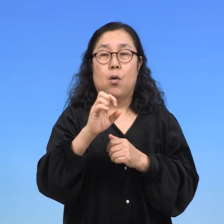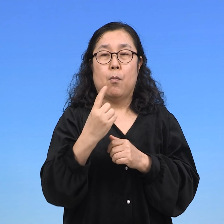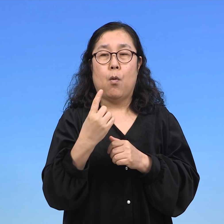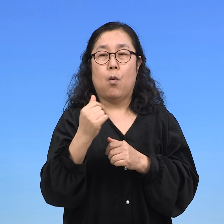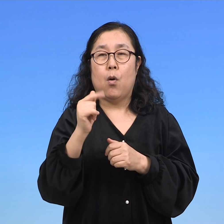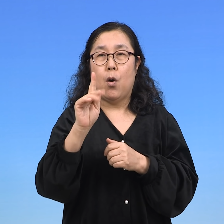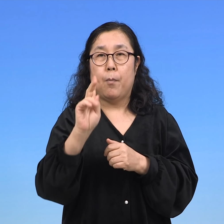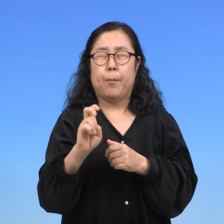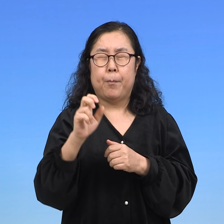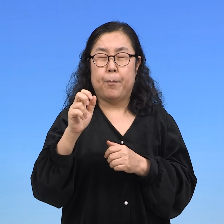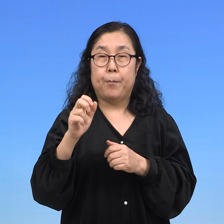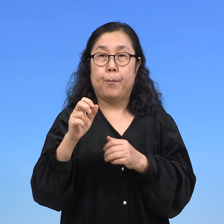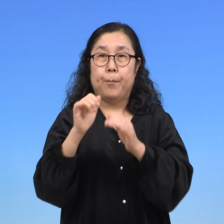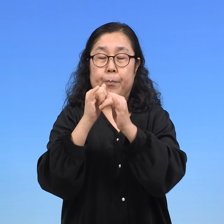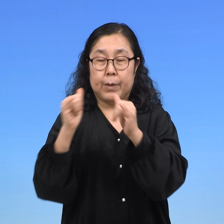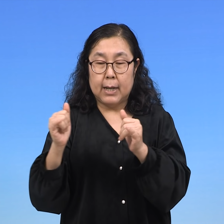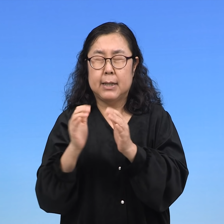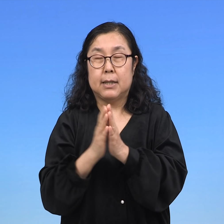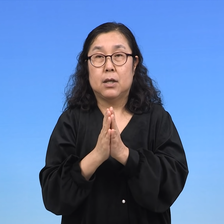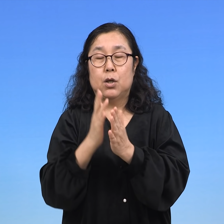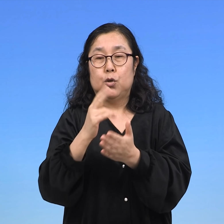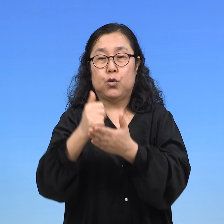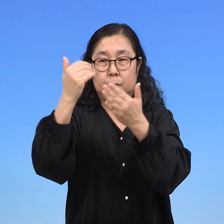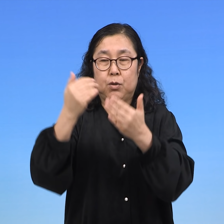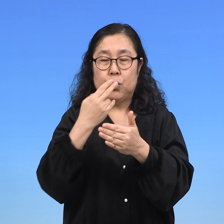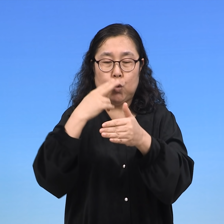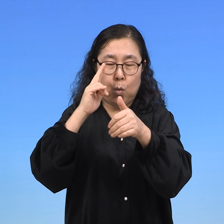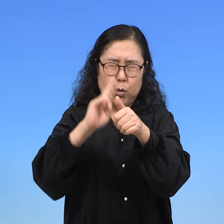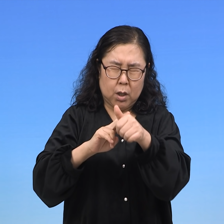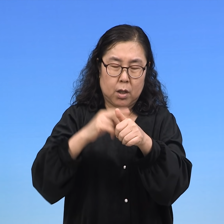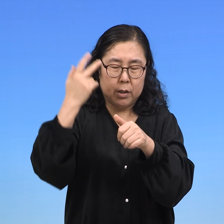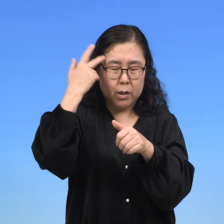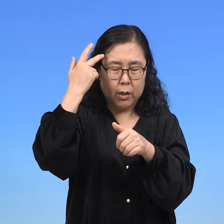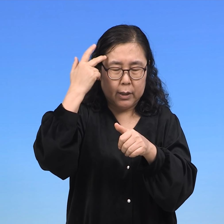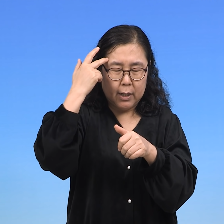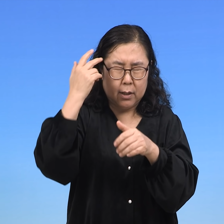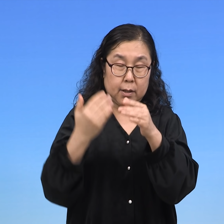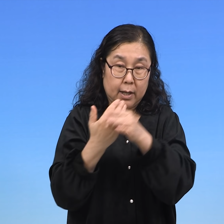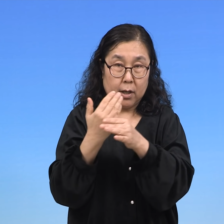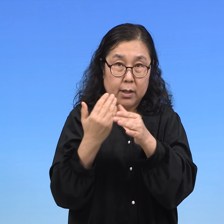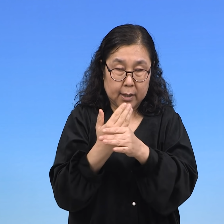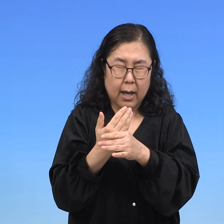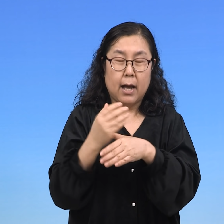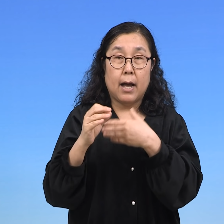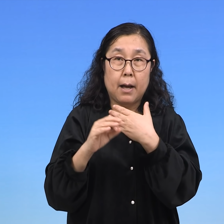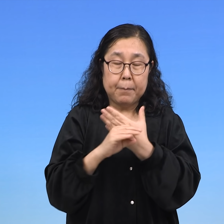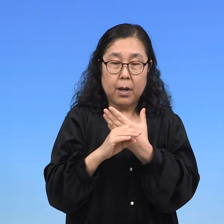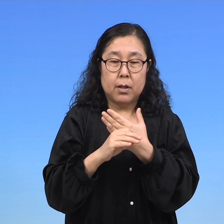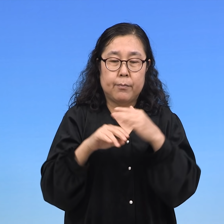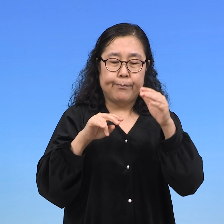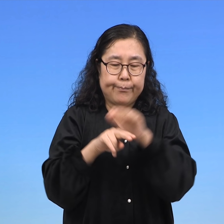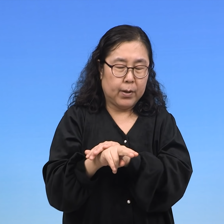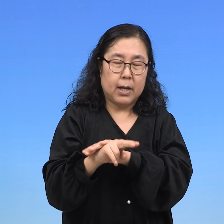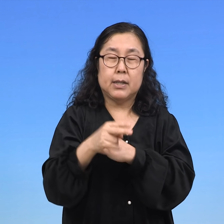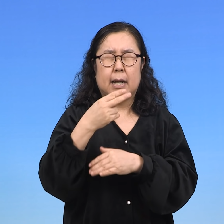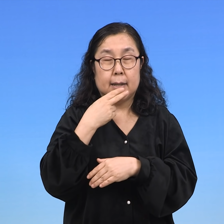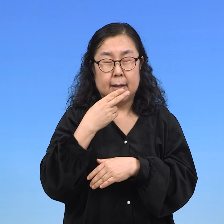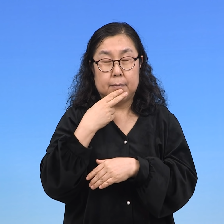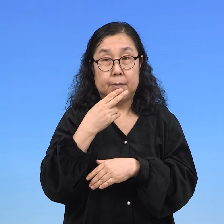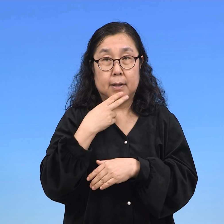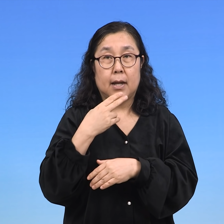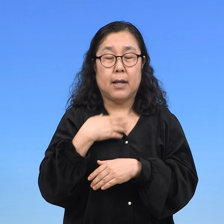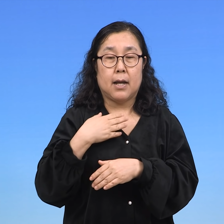모험가이신 주님이 주신 도전 정신에서 생겨나온 것이라고 한다면 피하지 않겠습니다. 도전하기 원합니다.